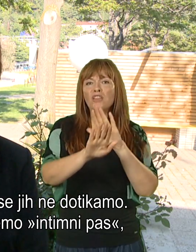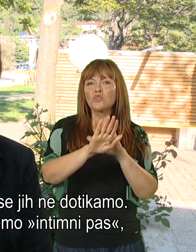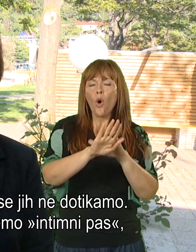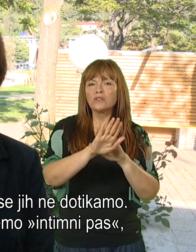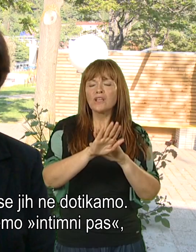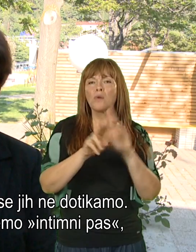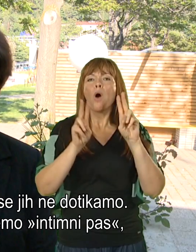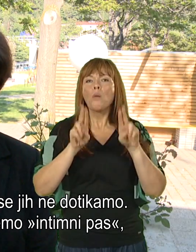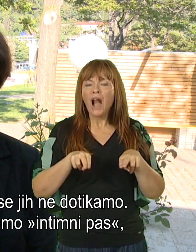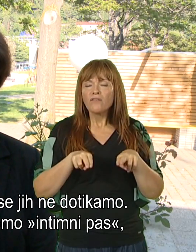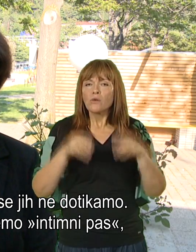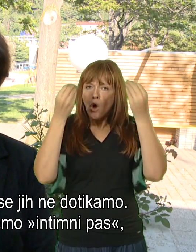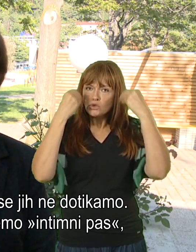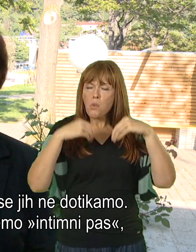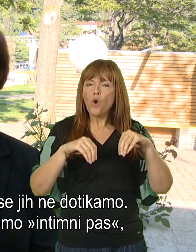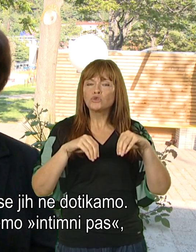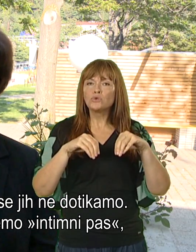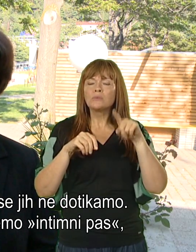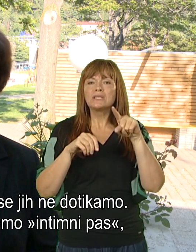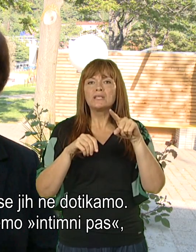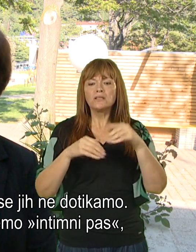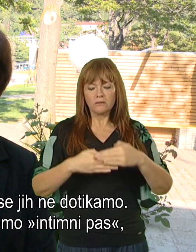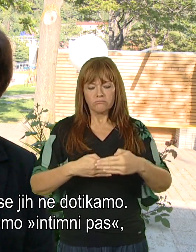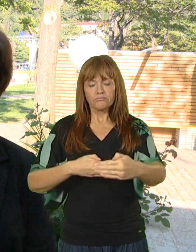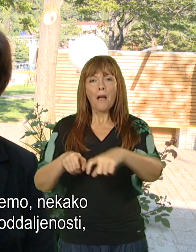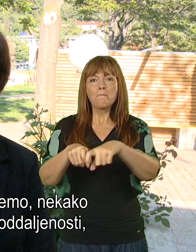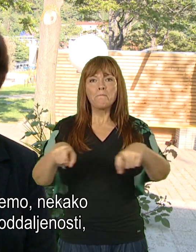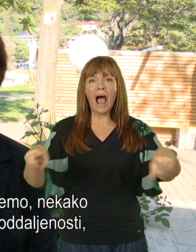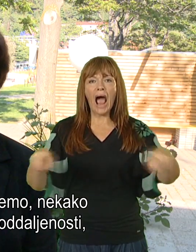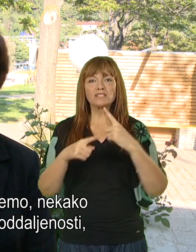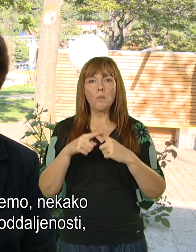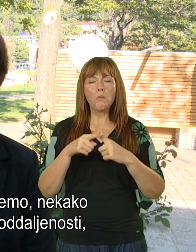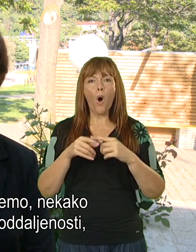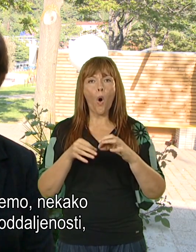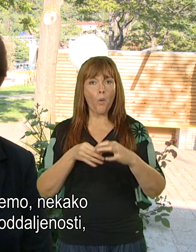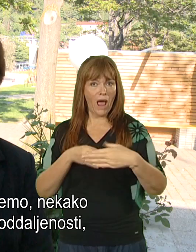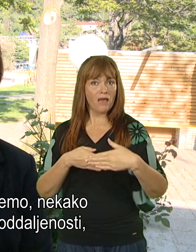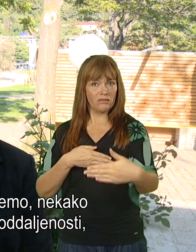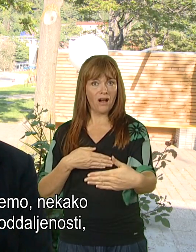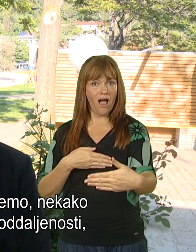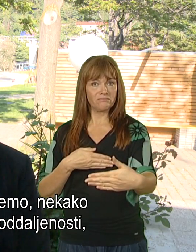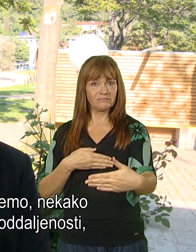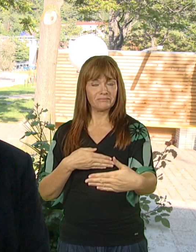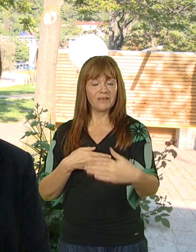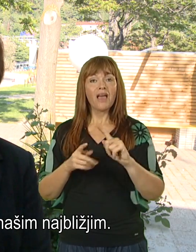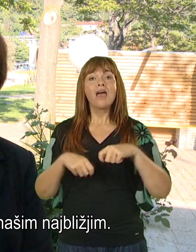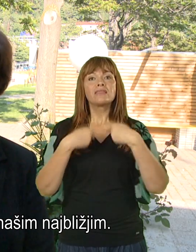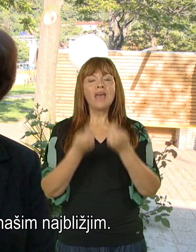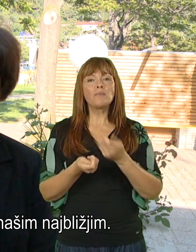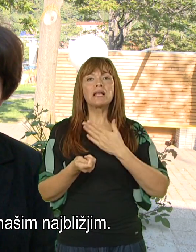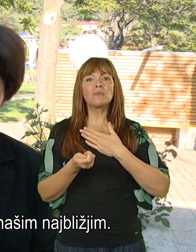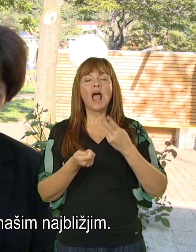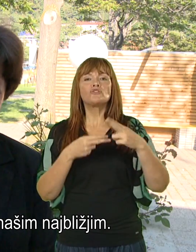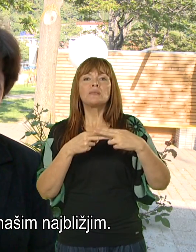ne dotikamo. Praviloma spoštujemo tisti intimni pas, kot ga imenujemo, nekako do pol metra oddaljenosti, ki je